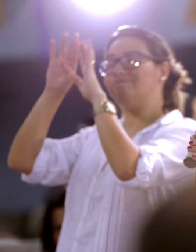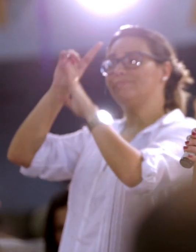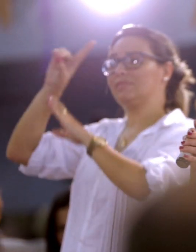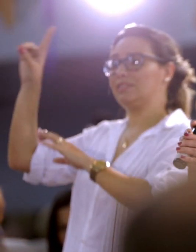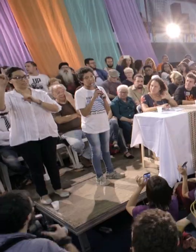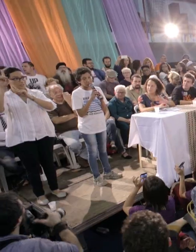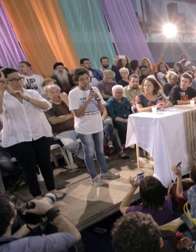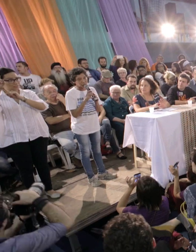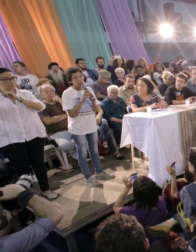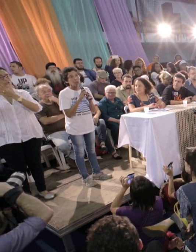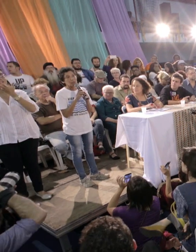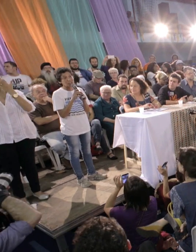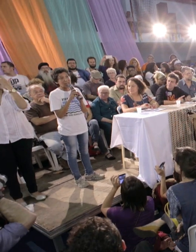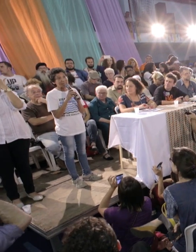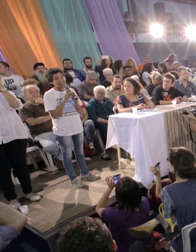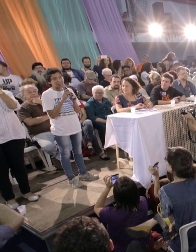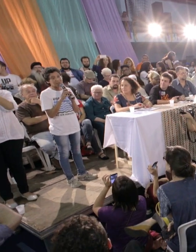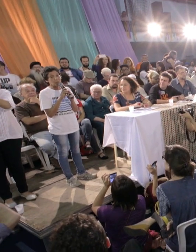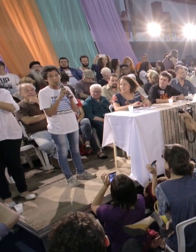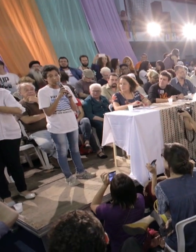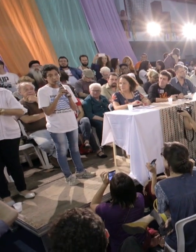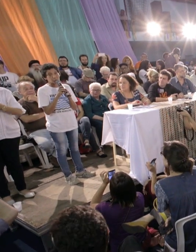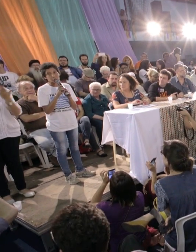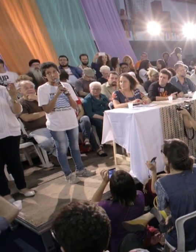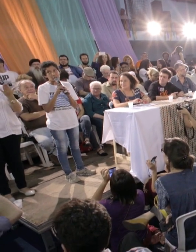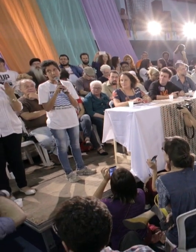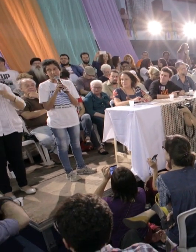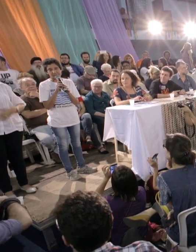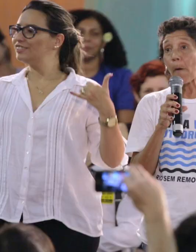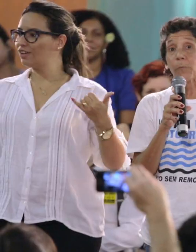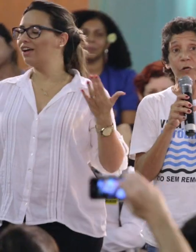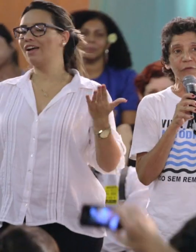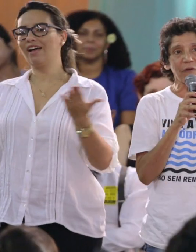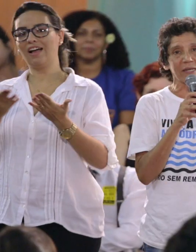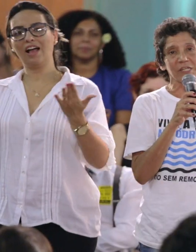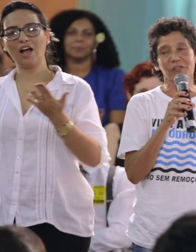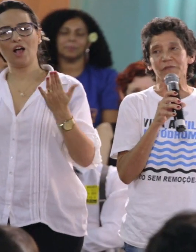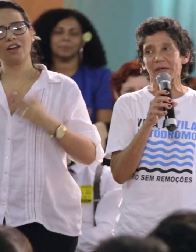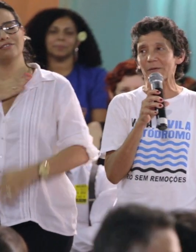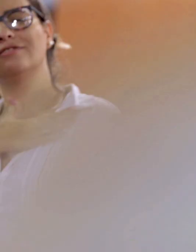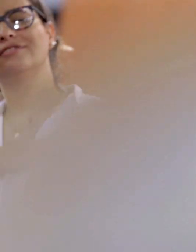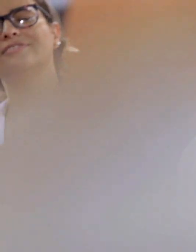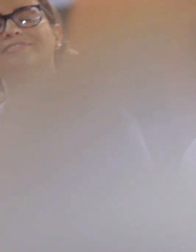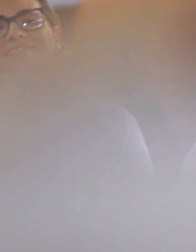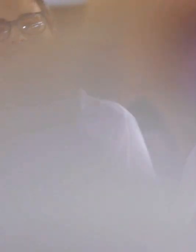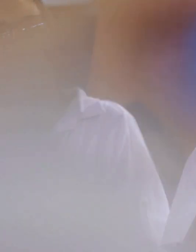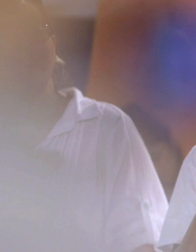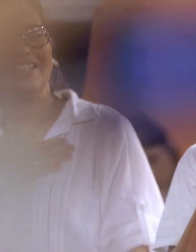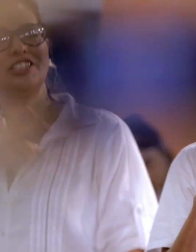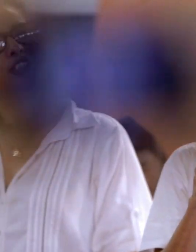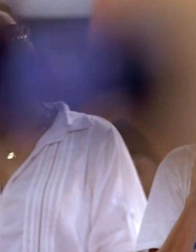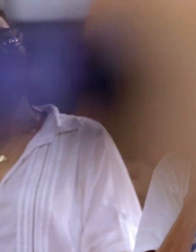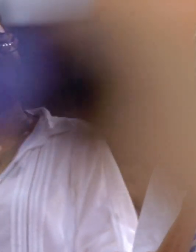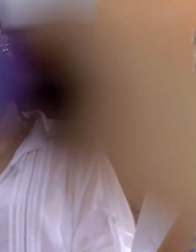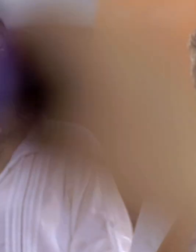primeiro lugar, quero agradecer a Deus por estar aqui nesse momento com todos vocês. Muito feliz de ver essa população